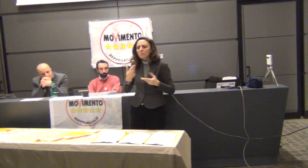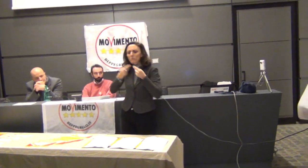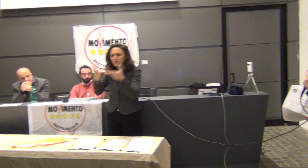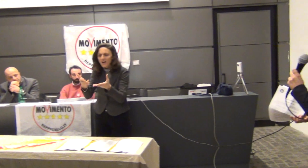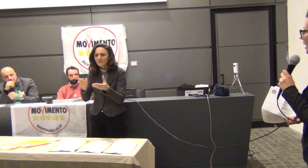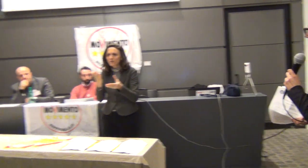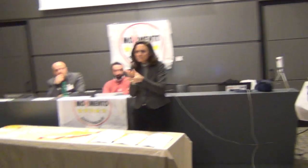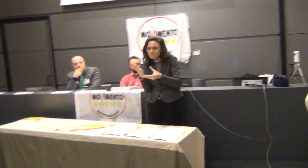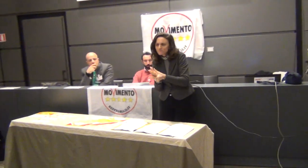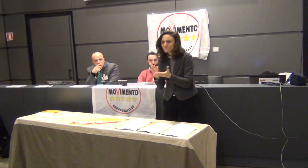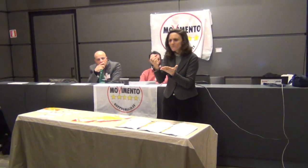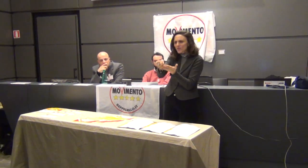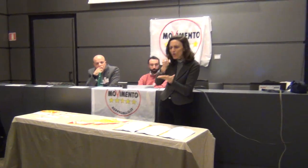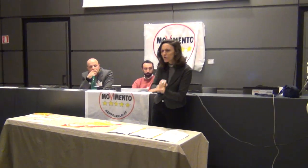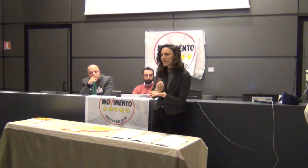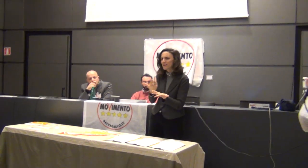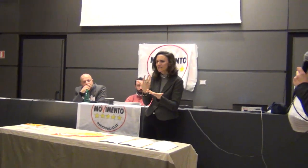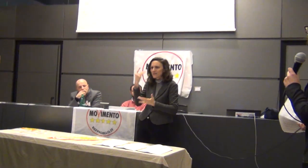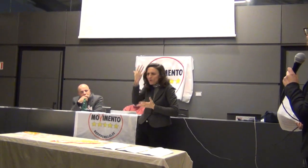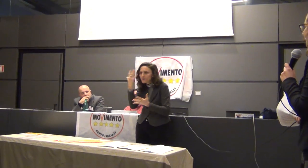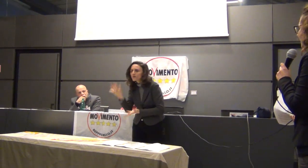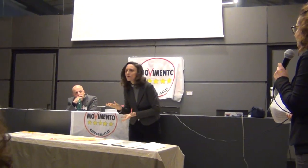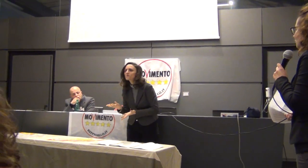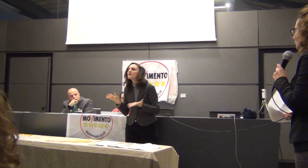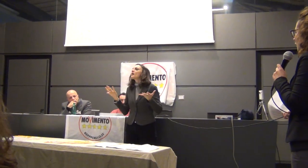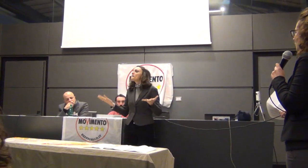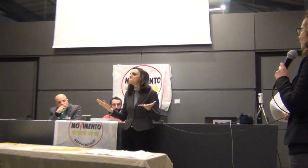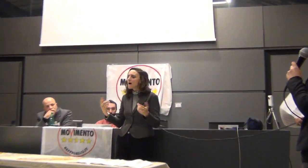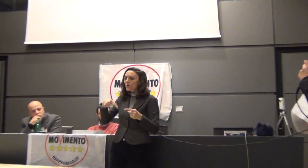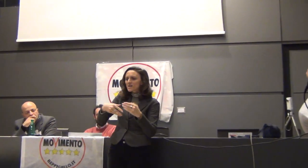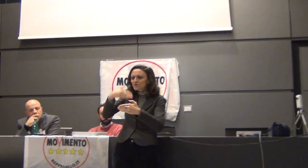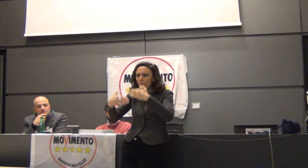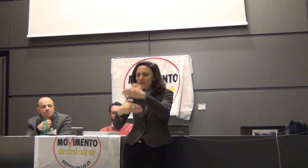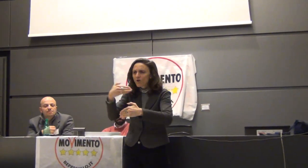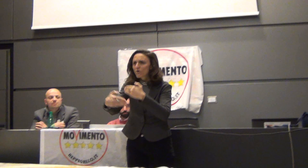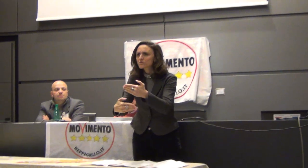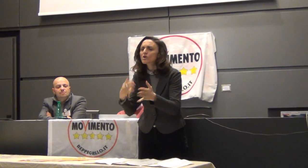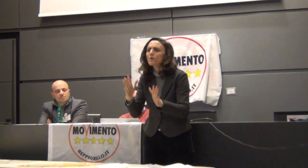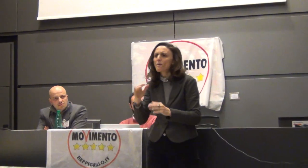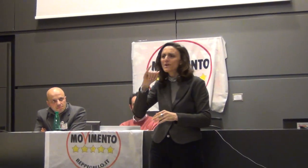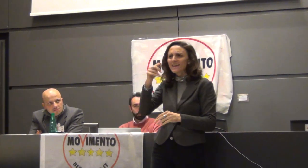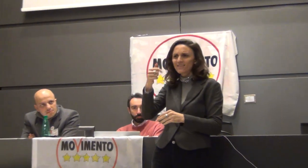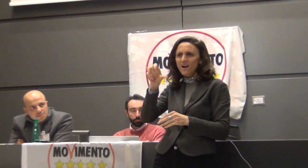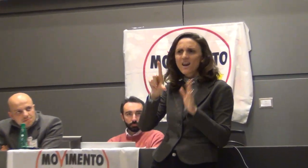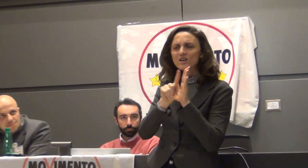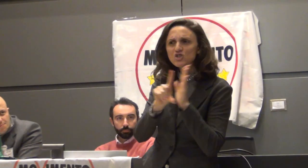di confrontarci e abbiamo dato tutti i documenti, tutte le opinioni, tutte le riflessioni, studi, però questo